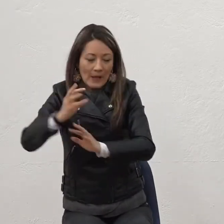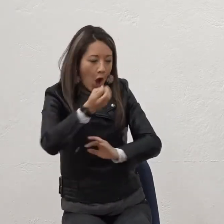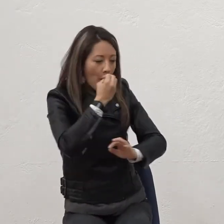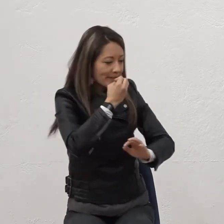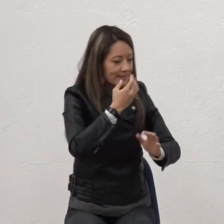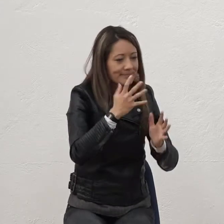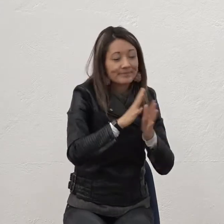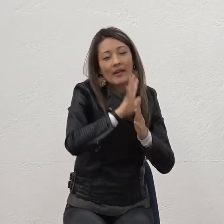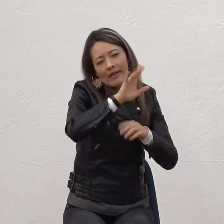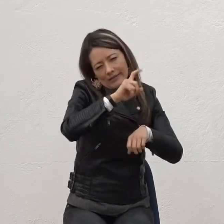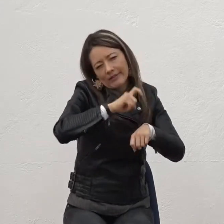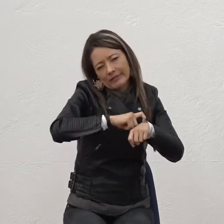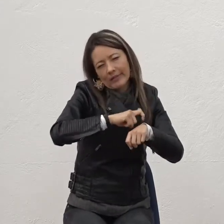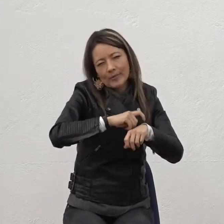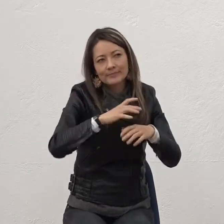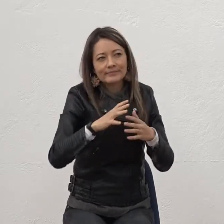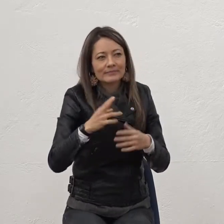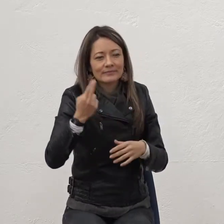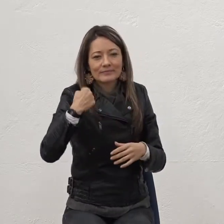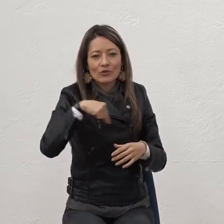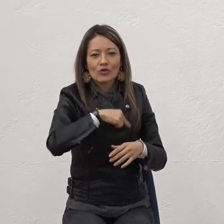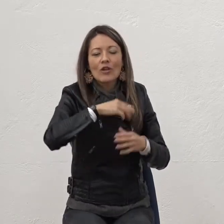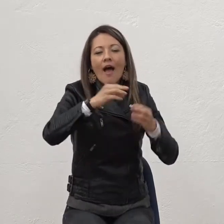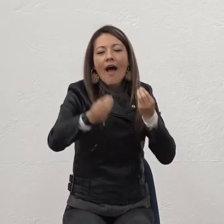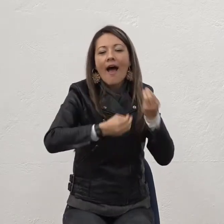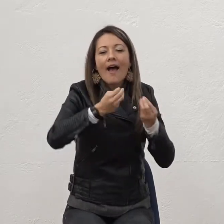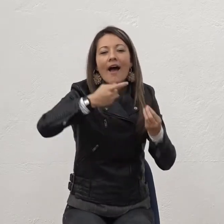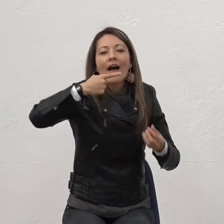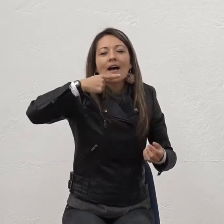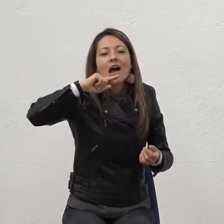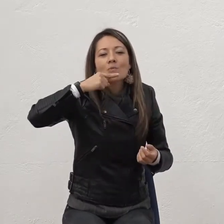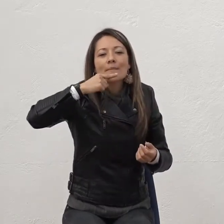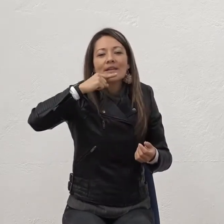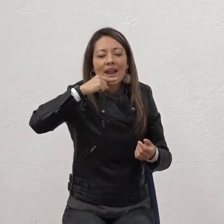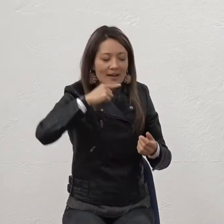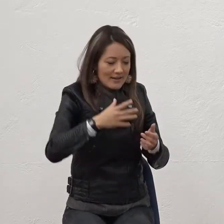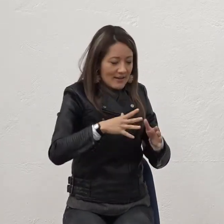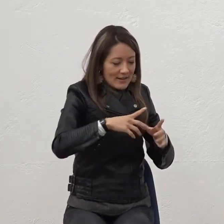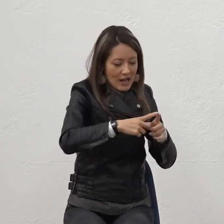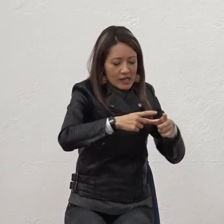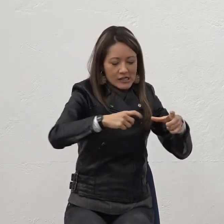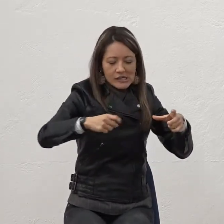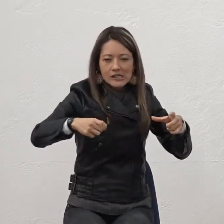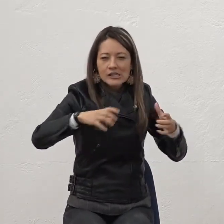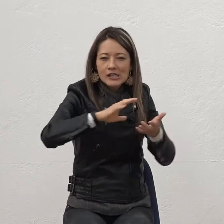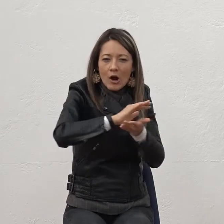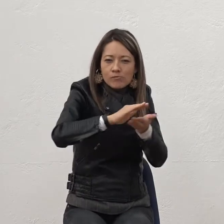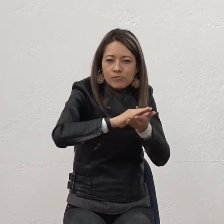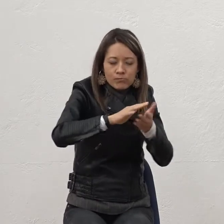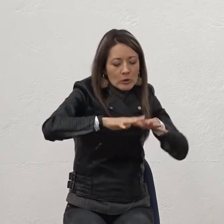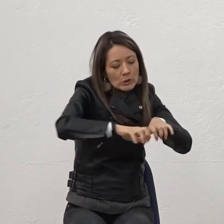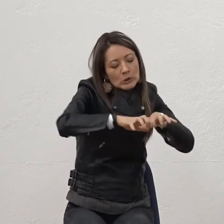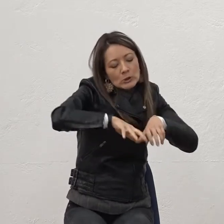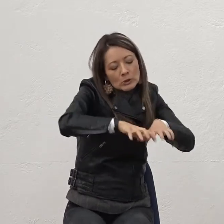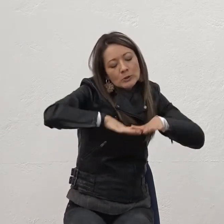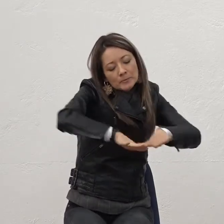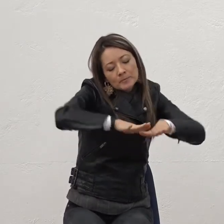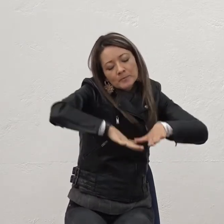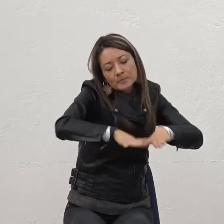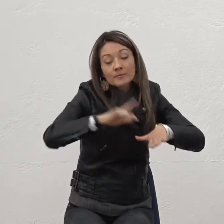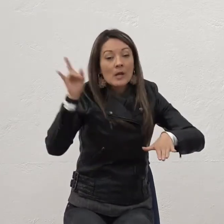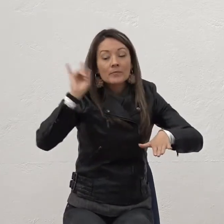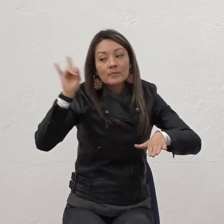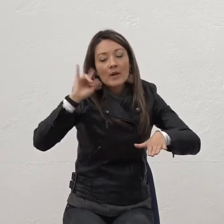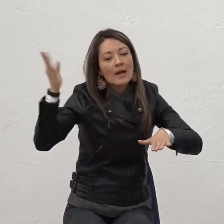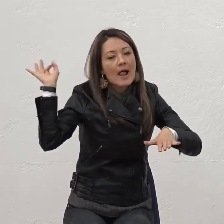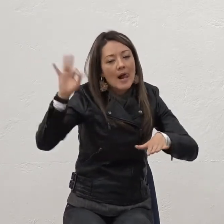pues en ese tiempo hacíamos ajo de panela y arepuelas. Y haga arepuelas, o sea, amase. Y yo iba escuchando